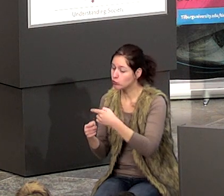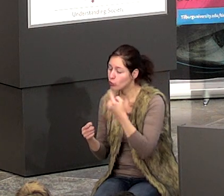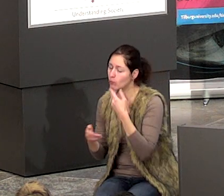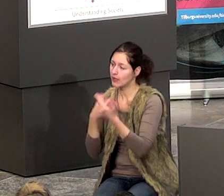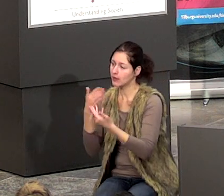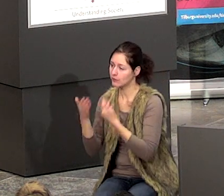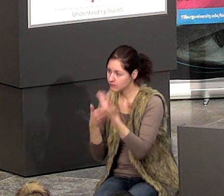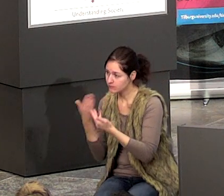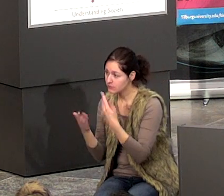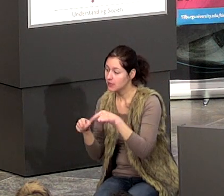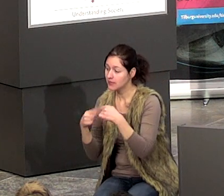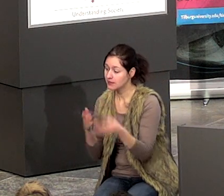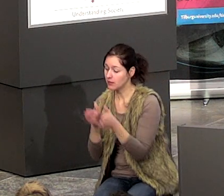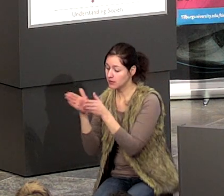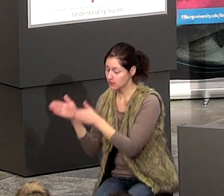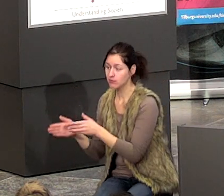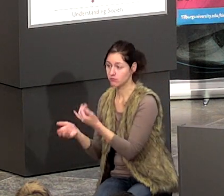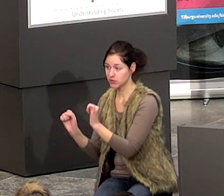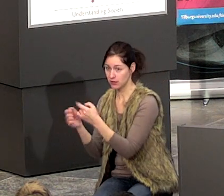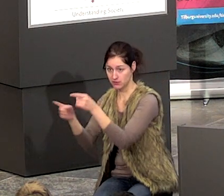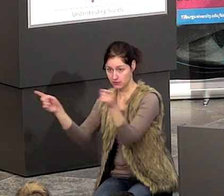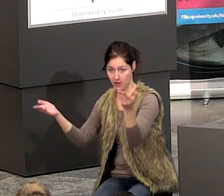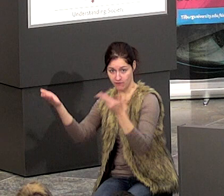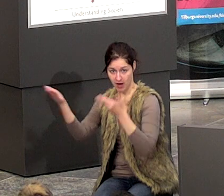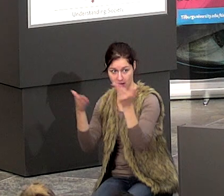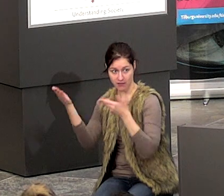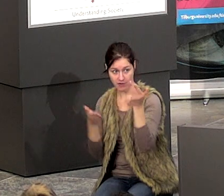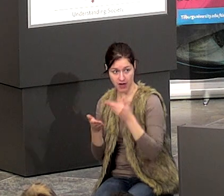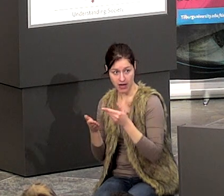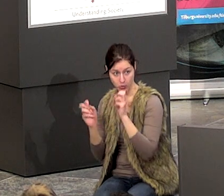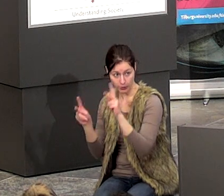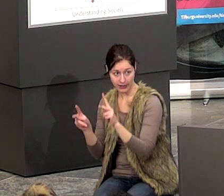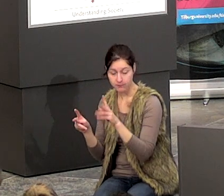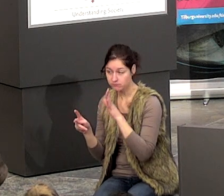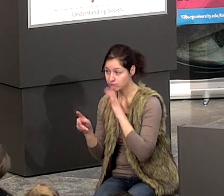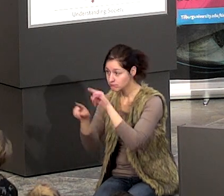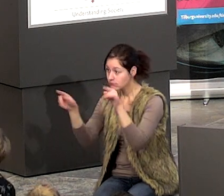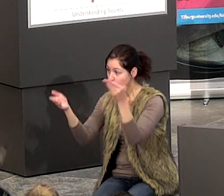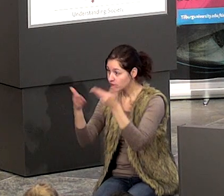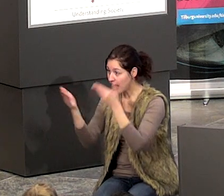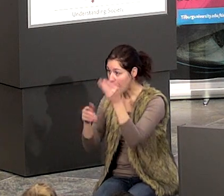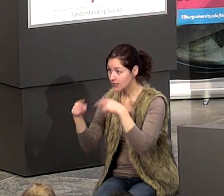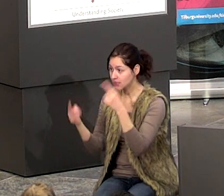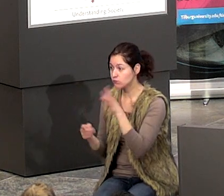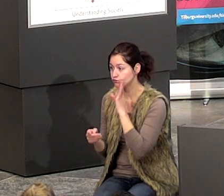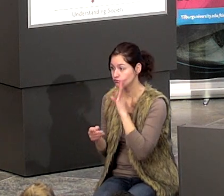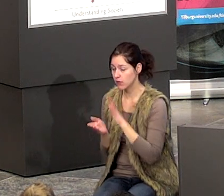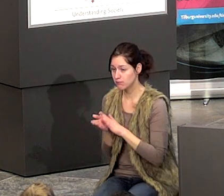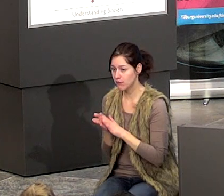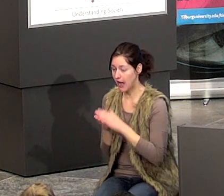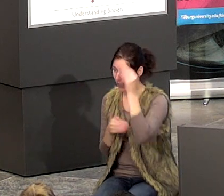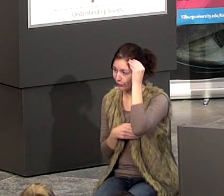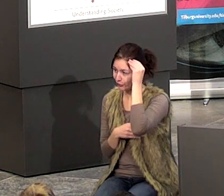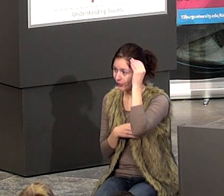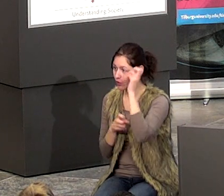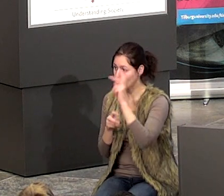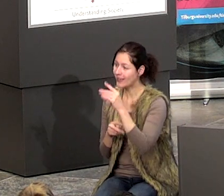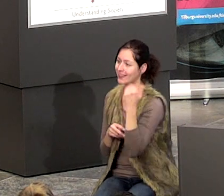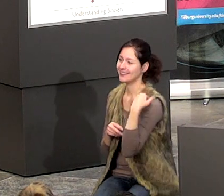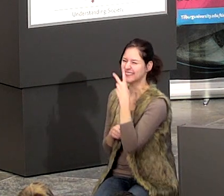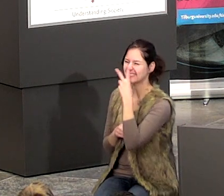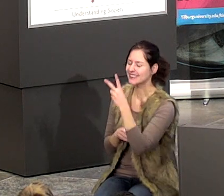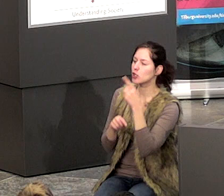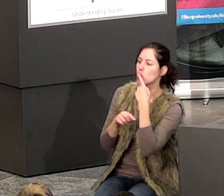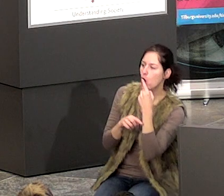dan is er daarna gelegenheid om vragen te stellen. Dus als je vragen hebt, dan hou ze maar even goed bij. We hebben net al gezien dat die rode en groene